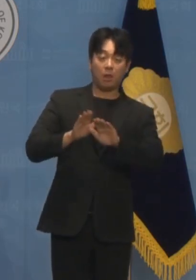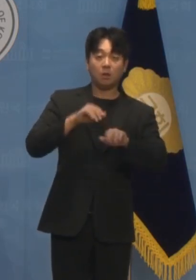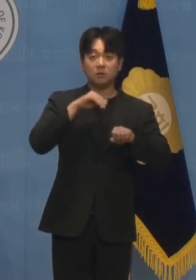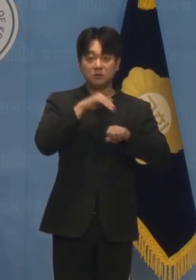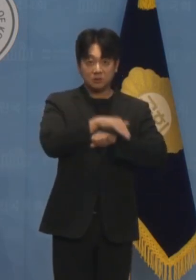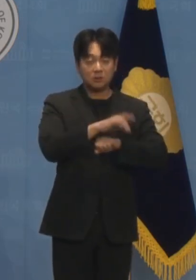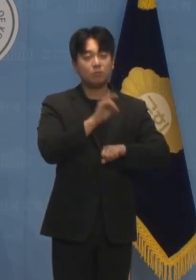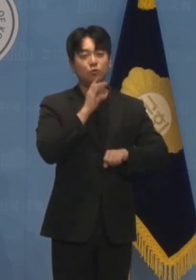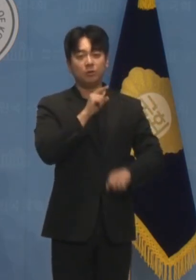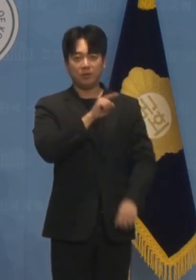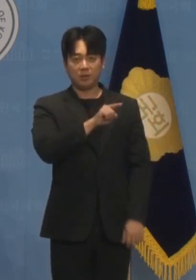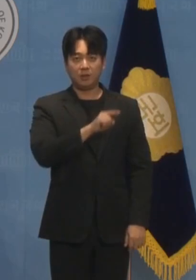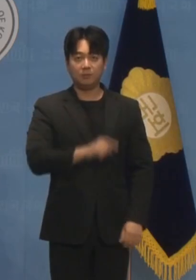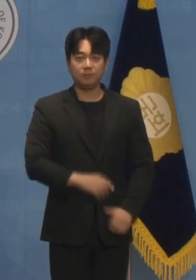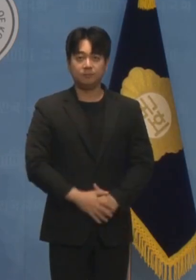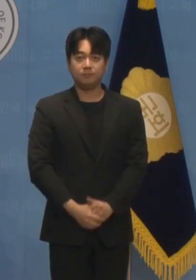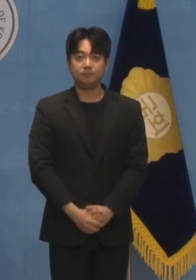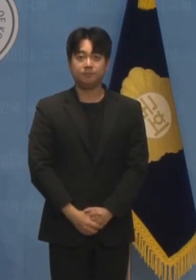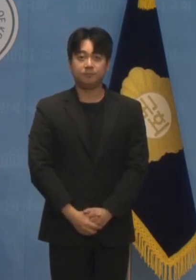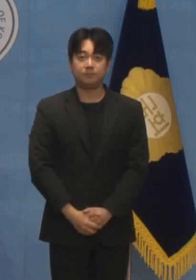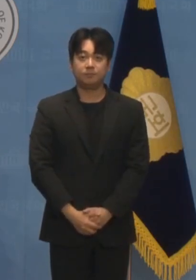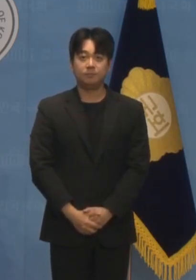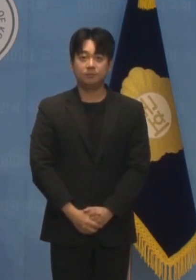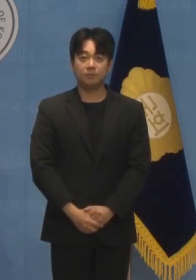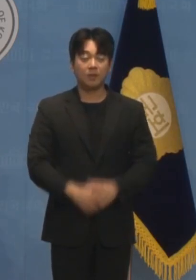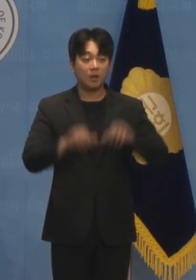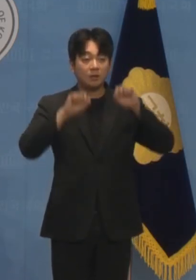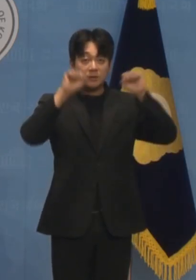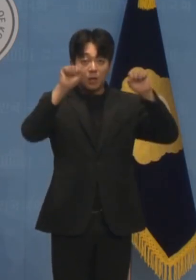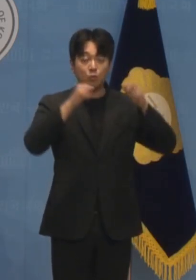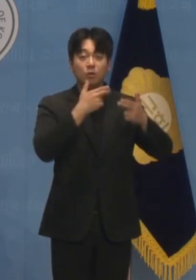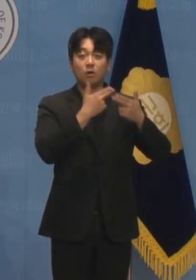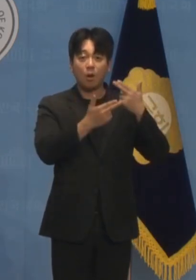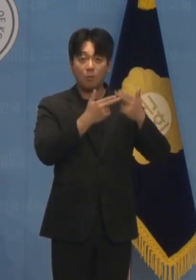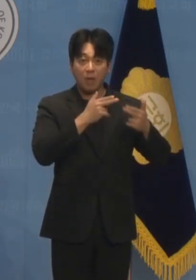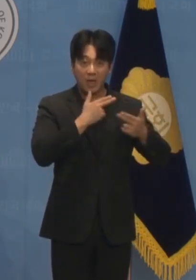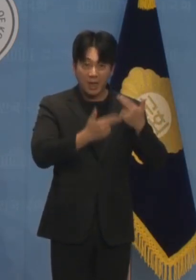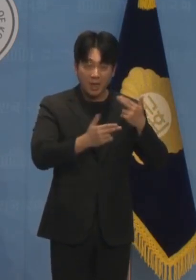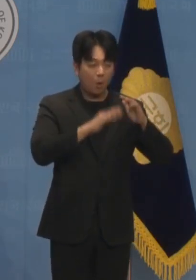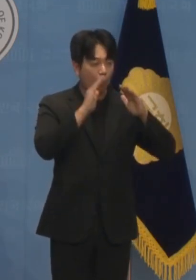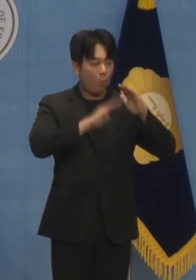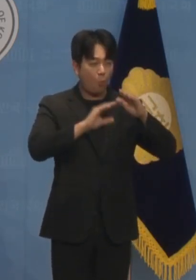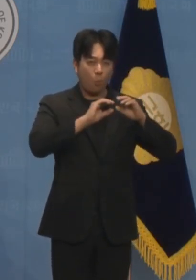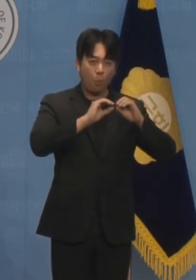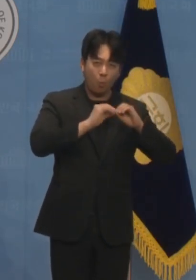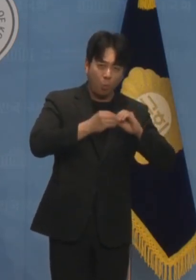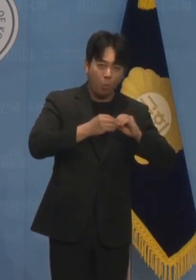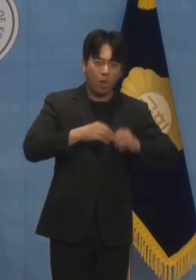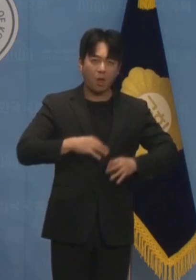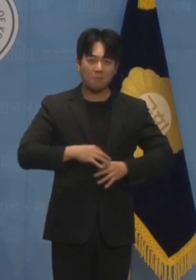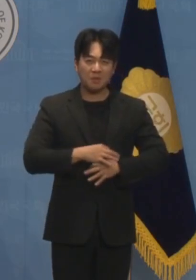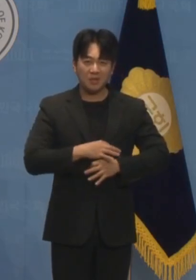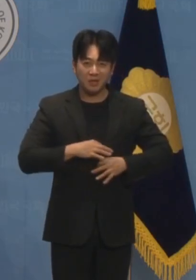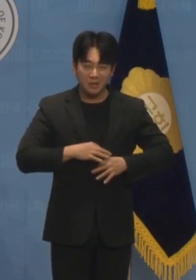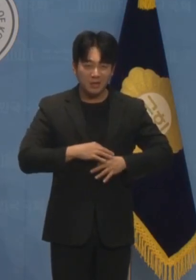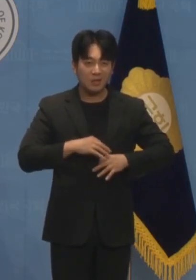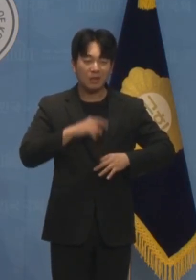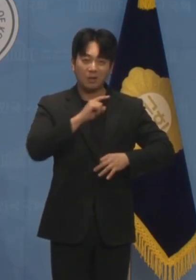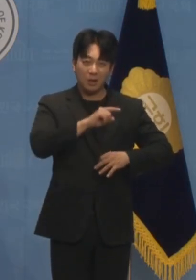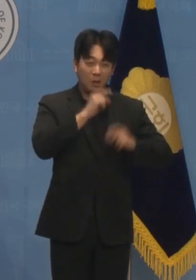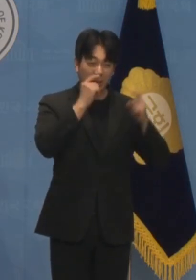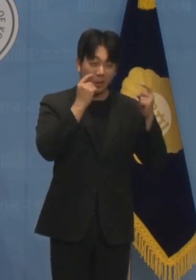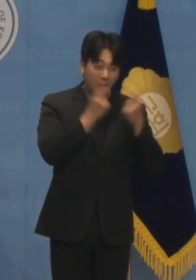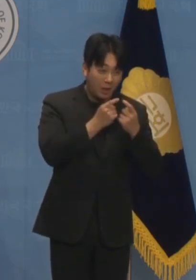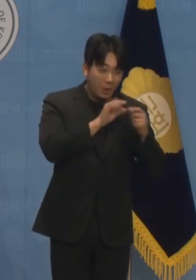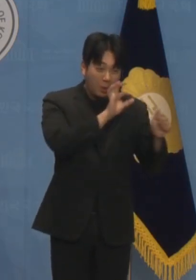노리고 있습니다. 체육계의 불공정한 운영과 불투명한 회계관리, 파벌 조장 등 고질적인